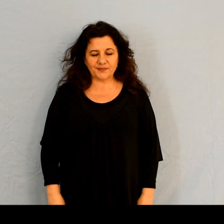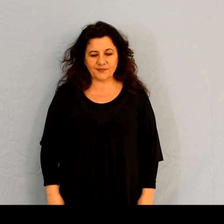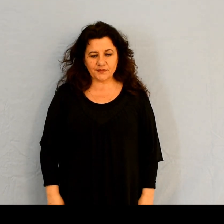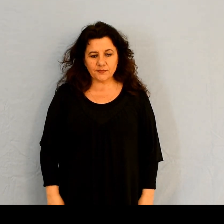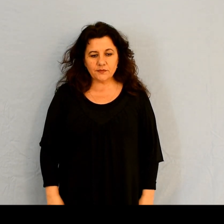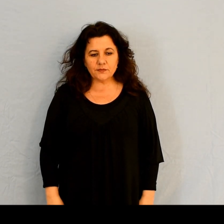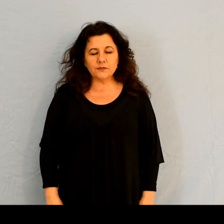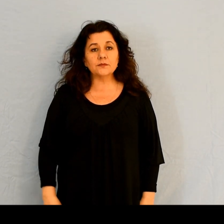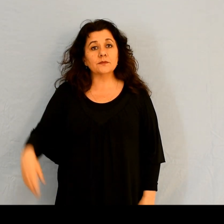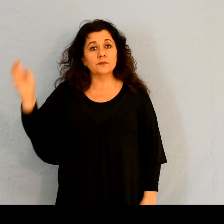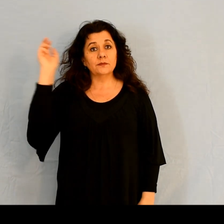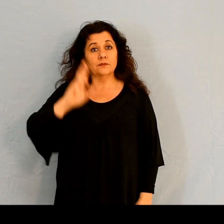Ainsi parle le Seigneur.